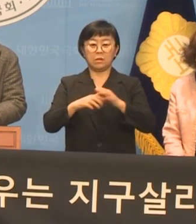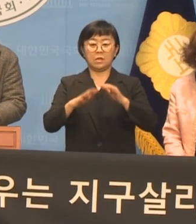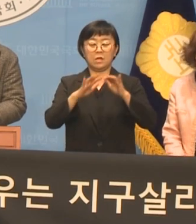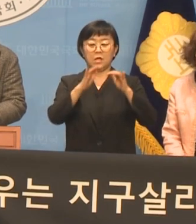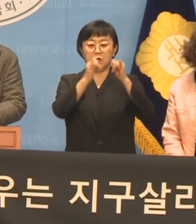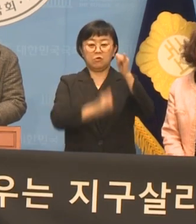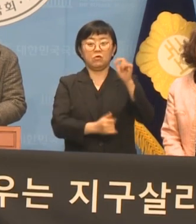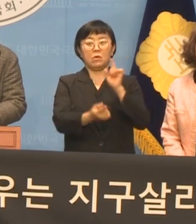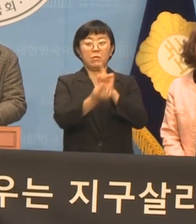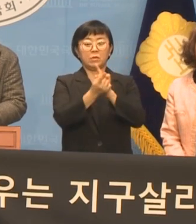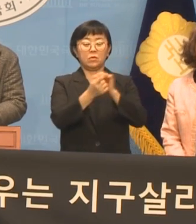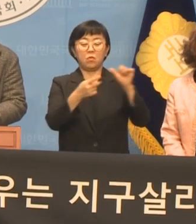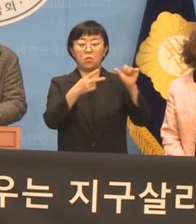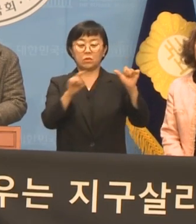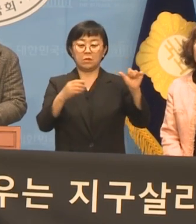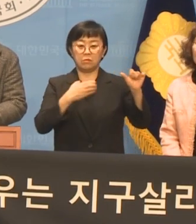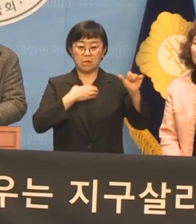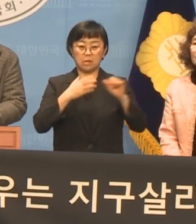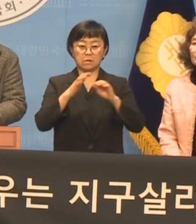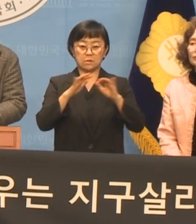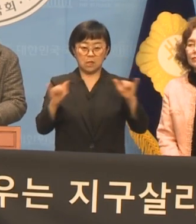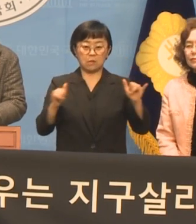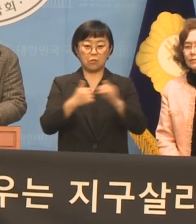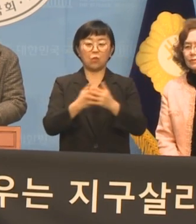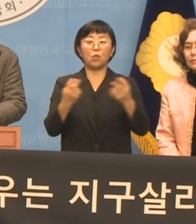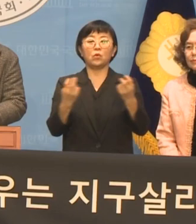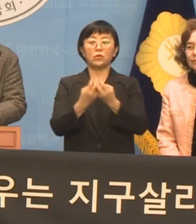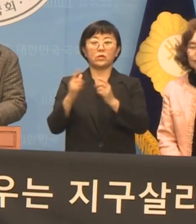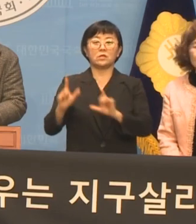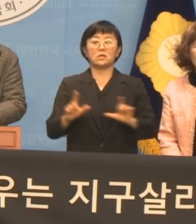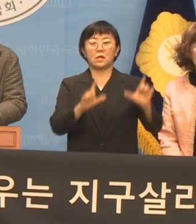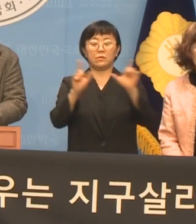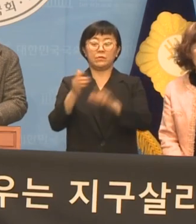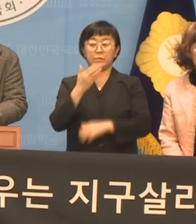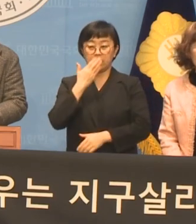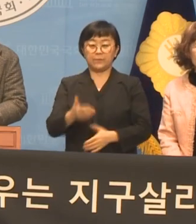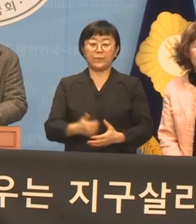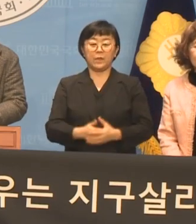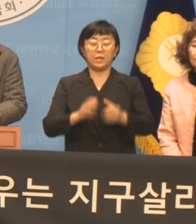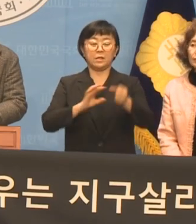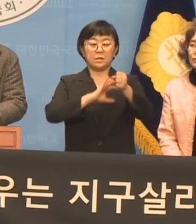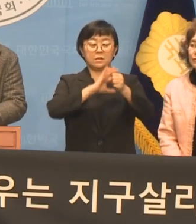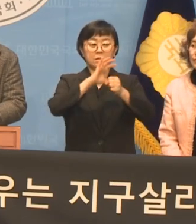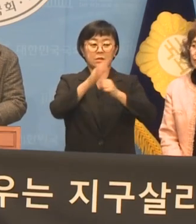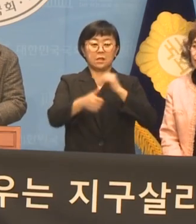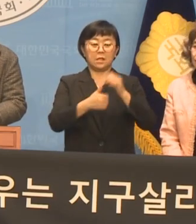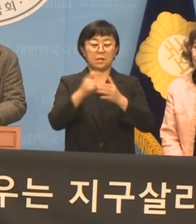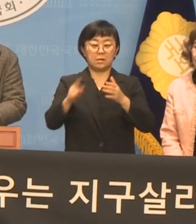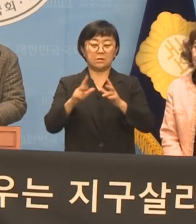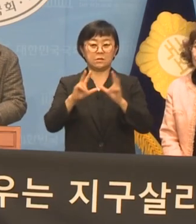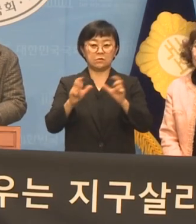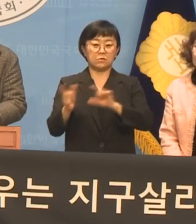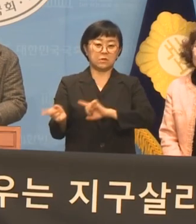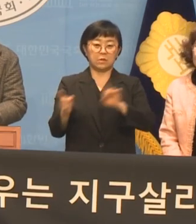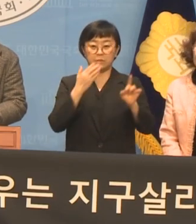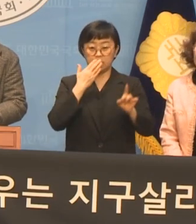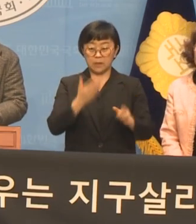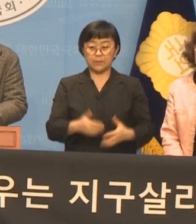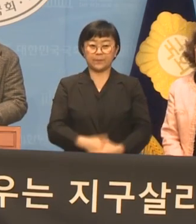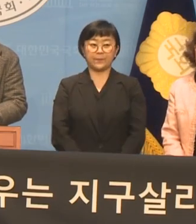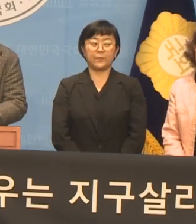이 5대 위기 속에 인간들은 어떻게 대응하며 살아갈 것인가? 세계는 과연 지구를 살릴 수